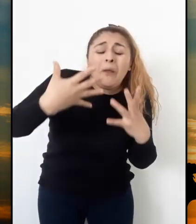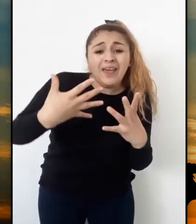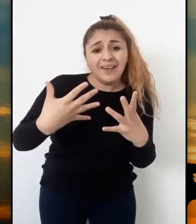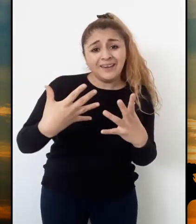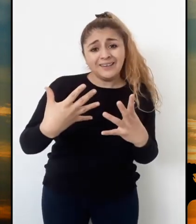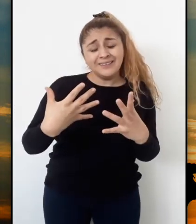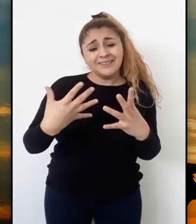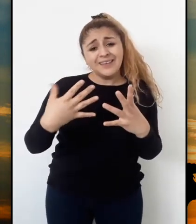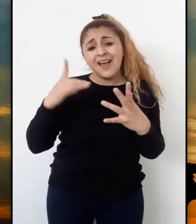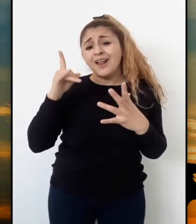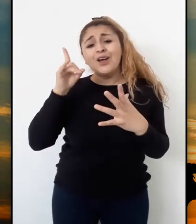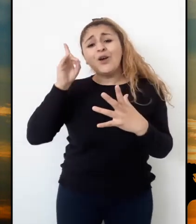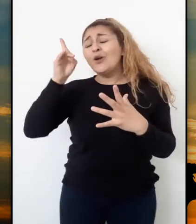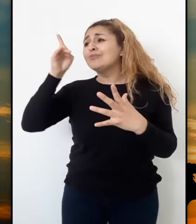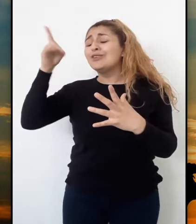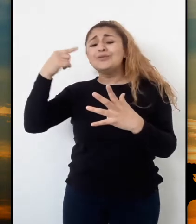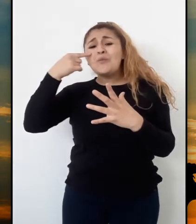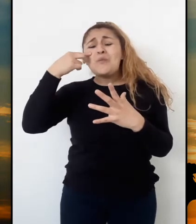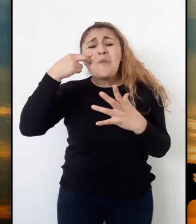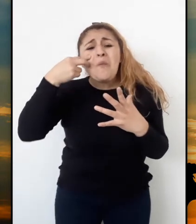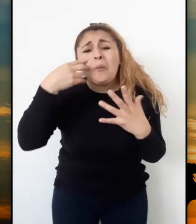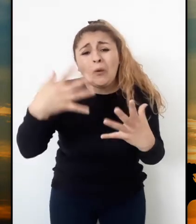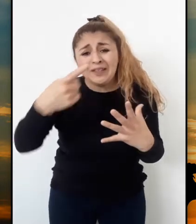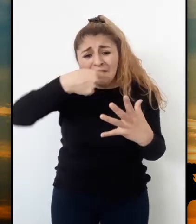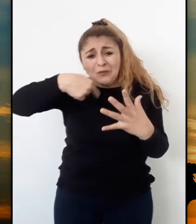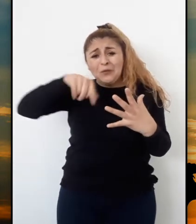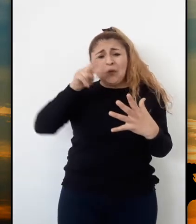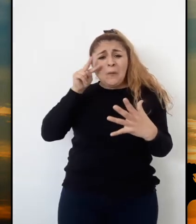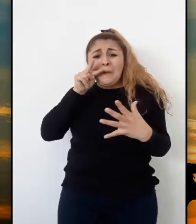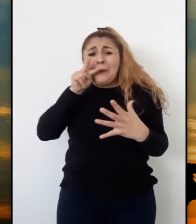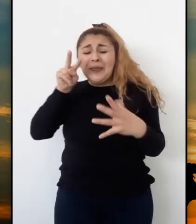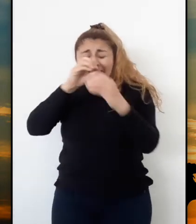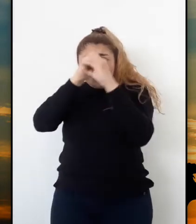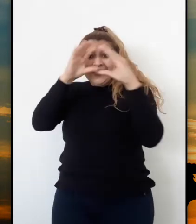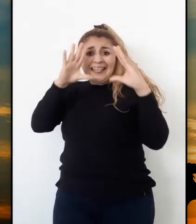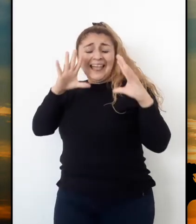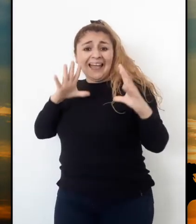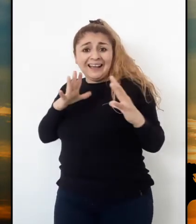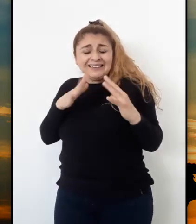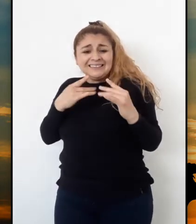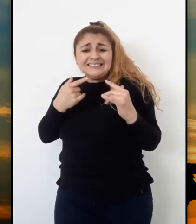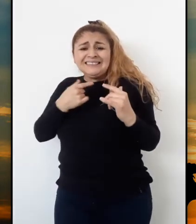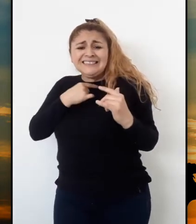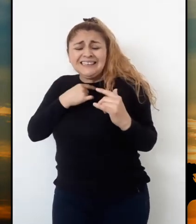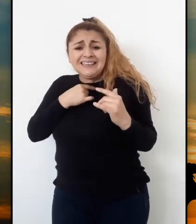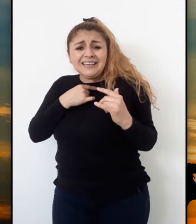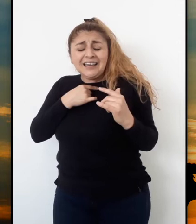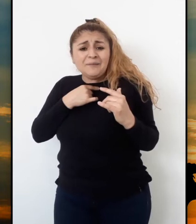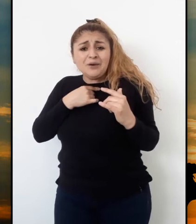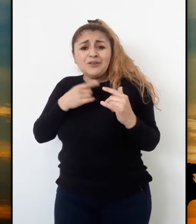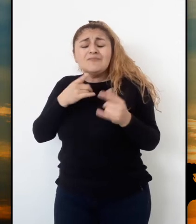dire, accomplis ta volonté, quelle que soit la situation. Que quiere decir, cumple tu